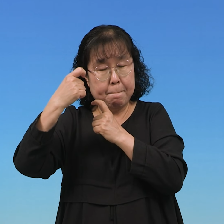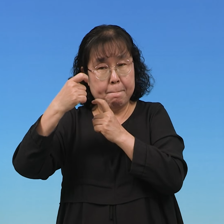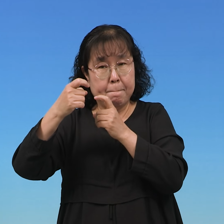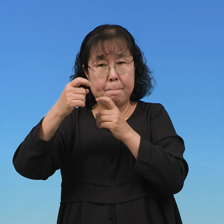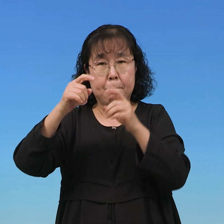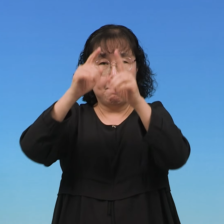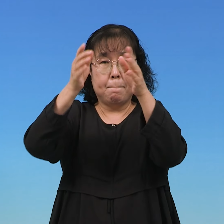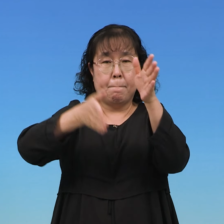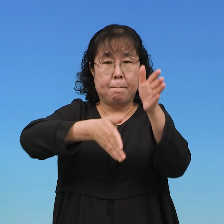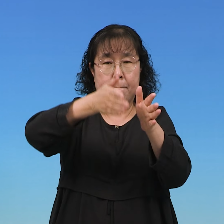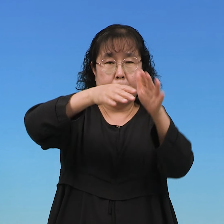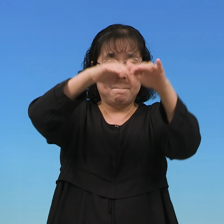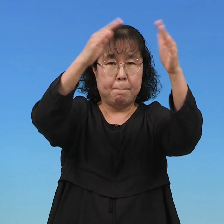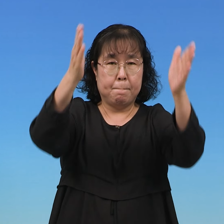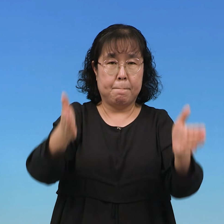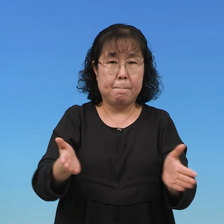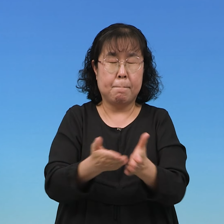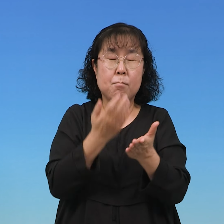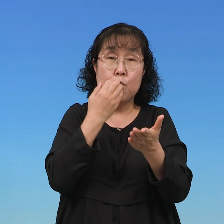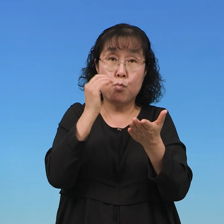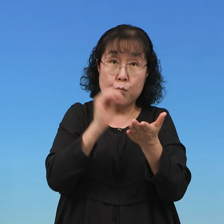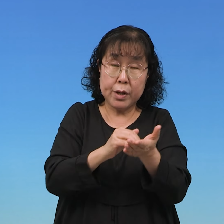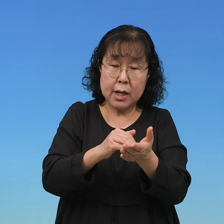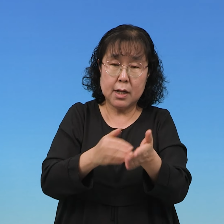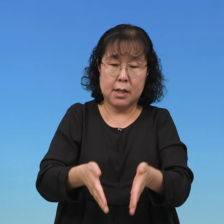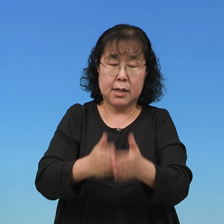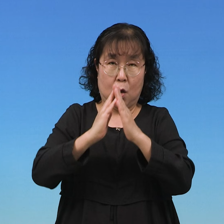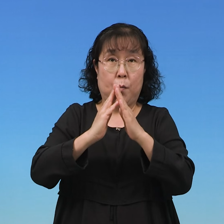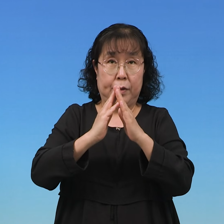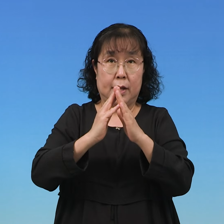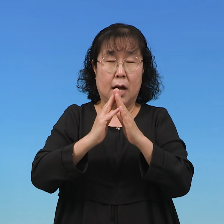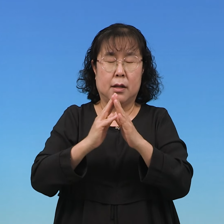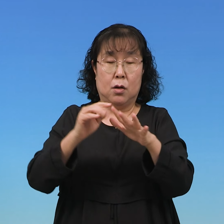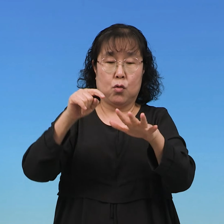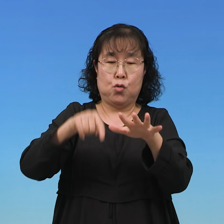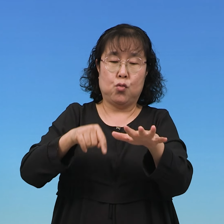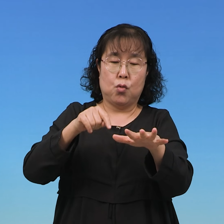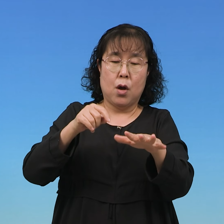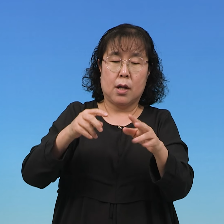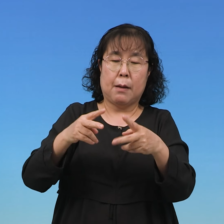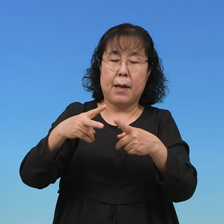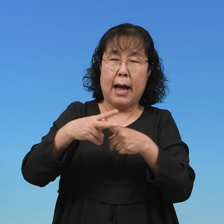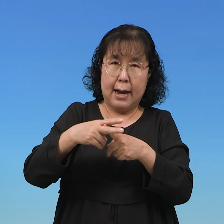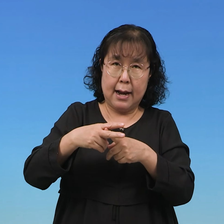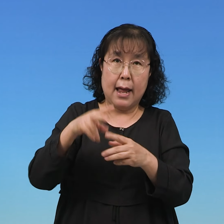이제 광야에서 하지 못했던 할례를 베풀고 유월절을 거행하는데요.